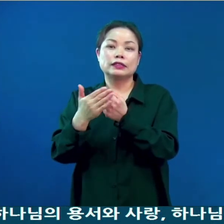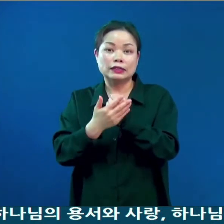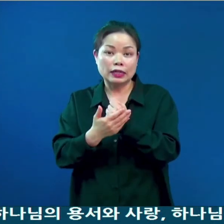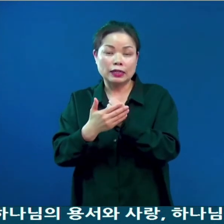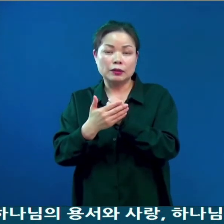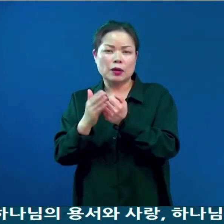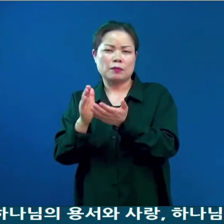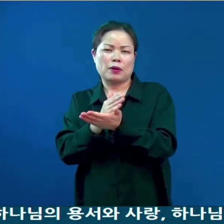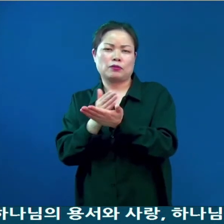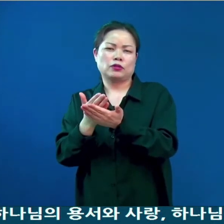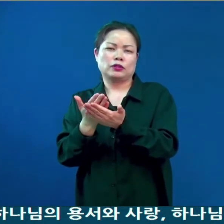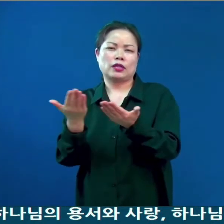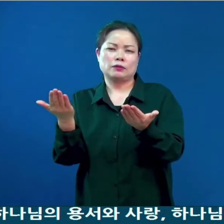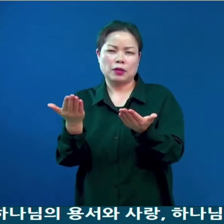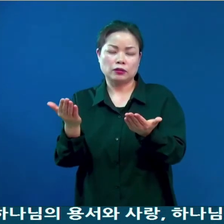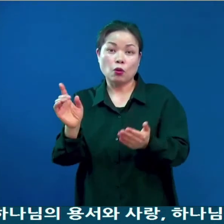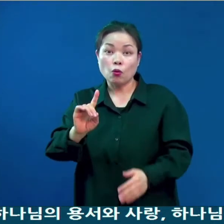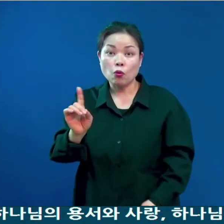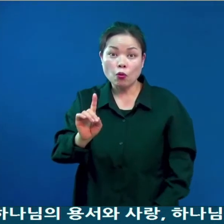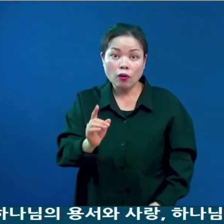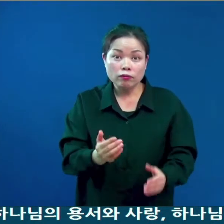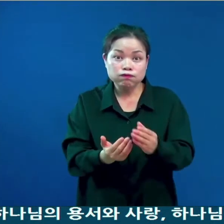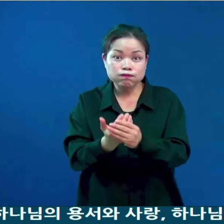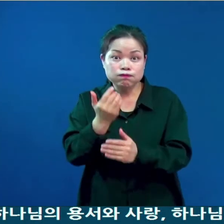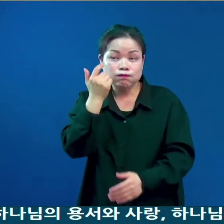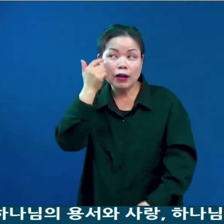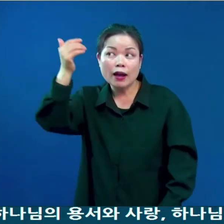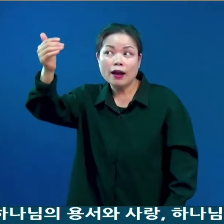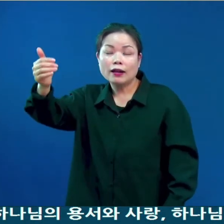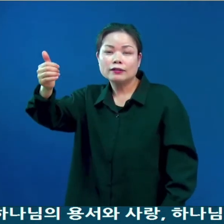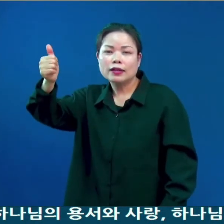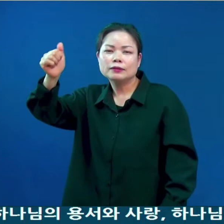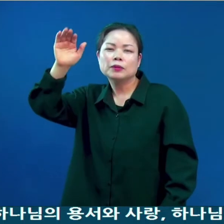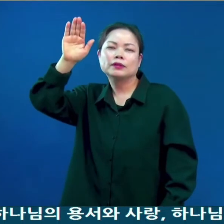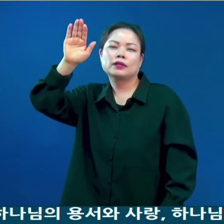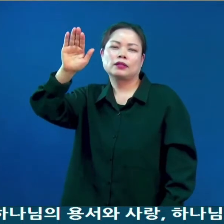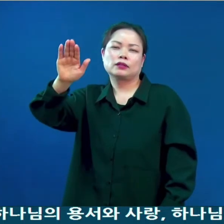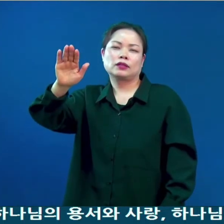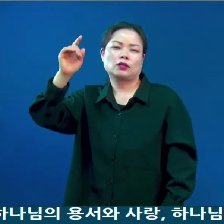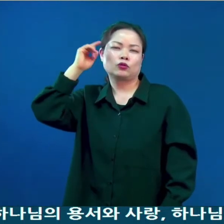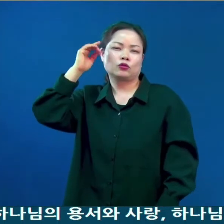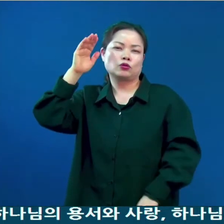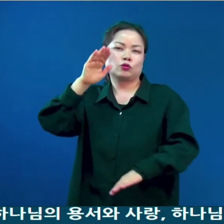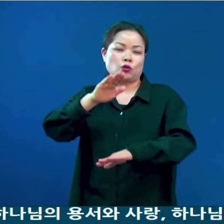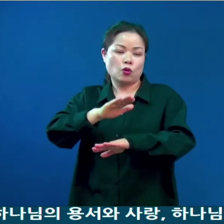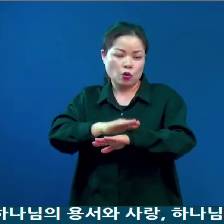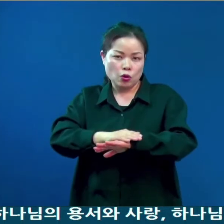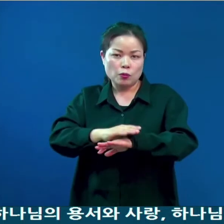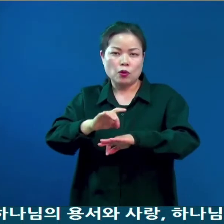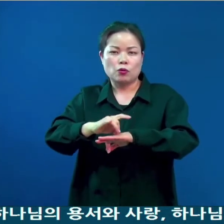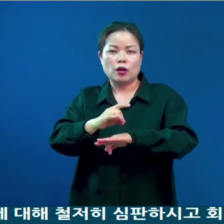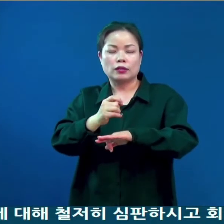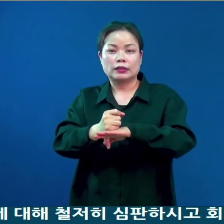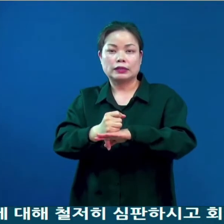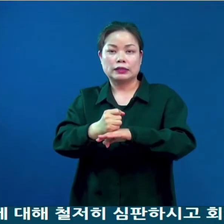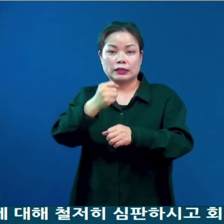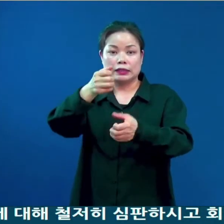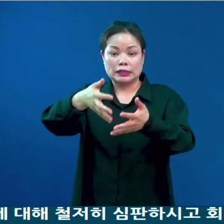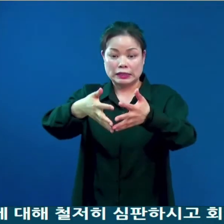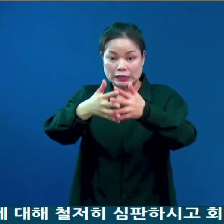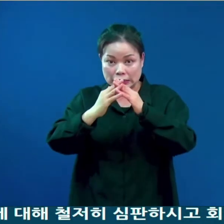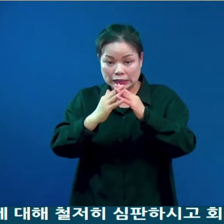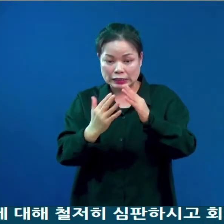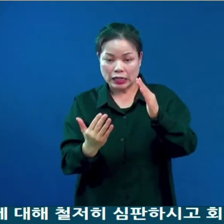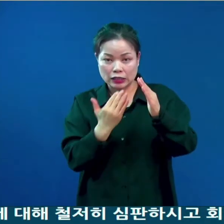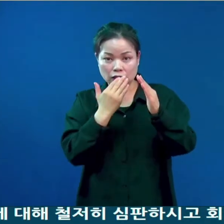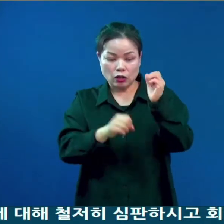베푸시는 그 하나님의 역사가 어디에서 일어납니까? 하나님이 장차 솔로몬을 통해서 지을 성전